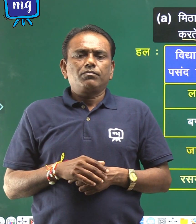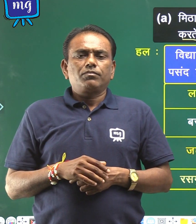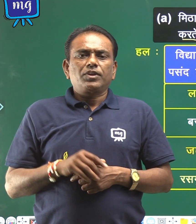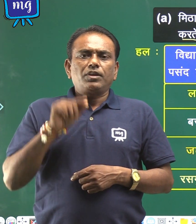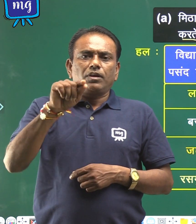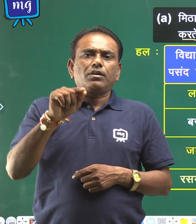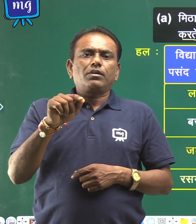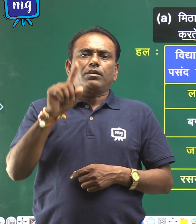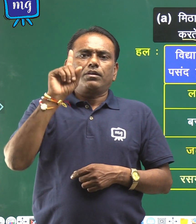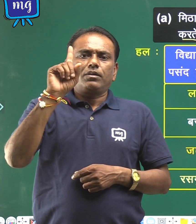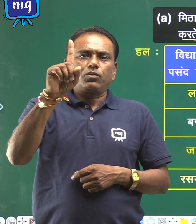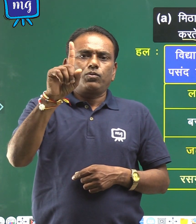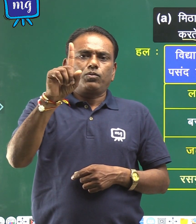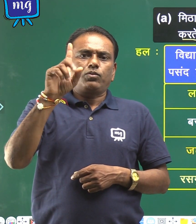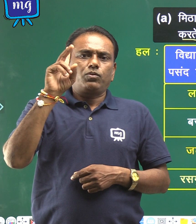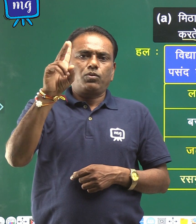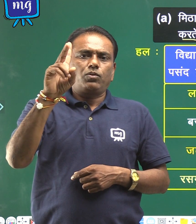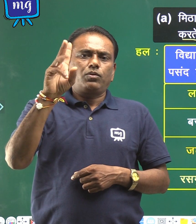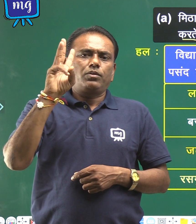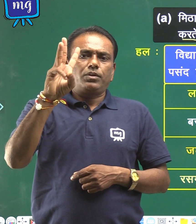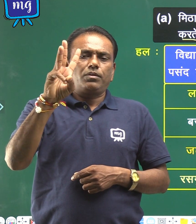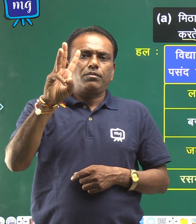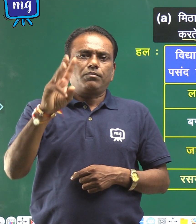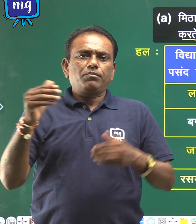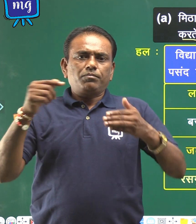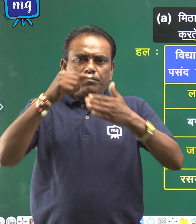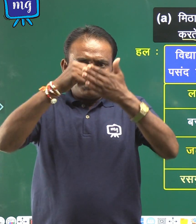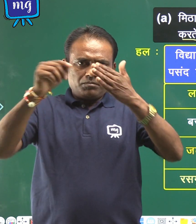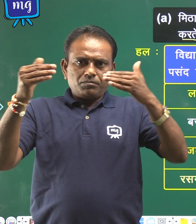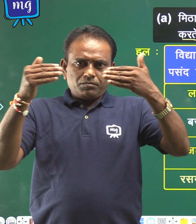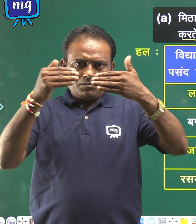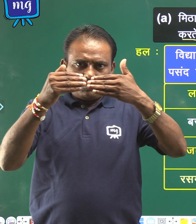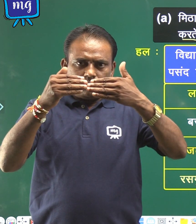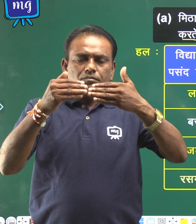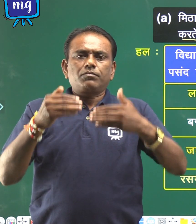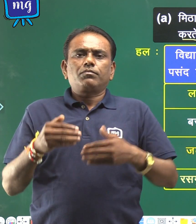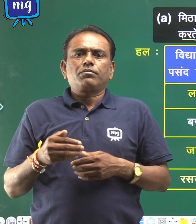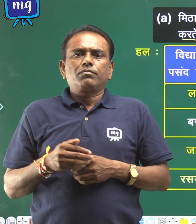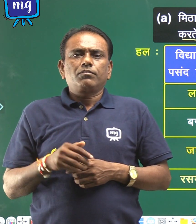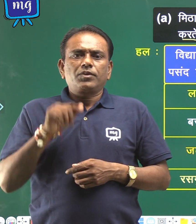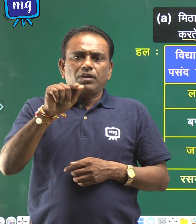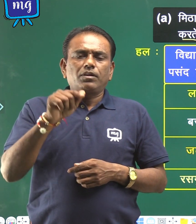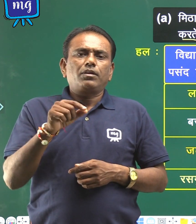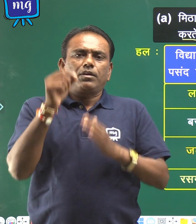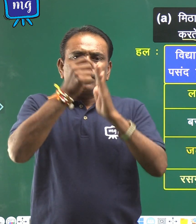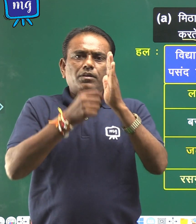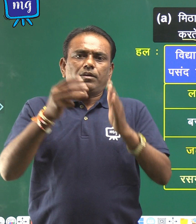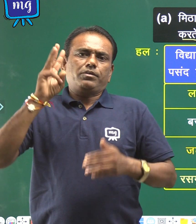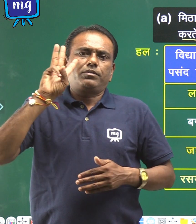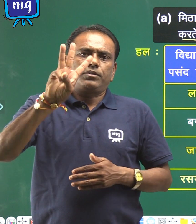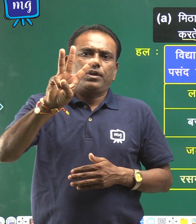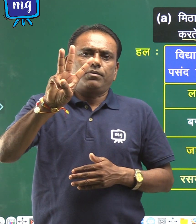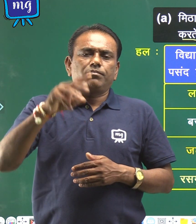यह लिखेंगे 1 2 3 मिलान चिन्ह में। फिर यहाँ लिखेंगे 3।